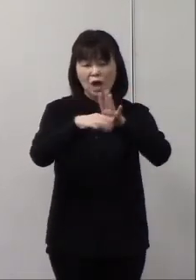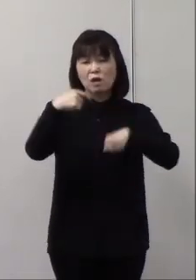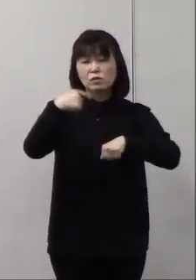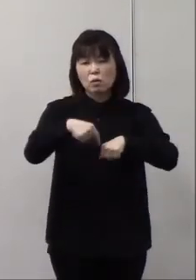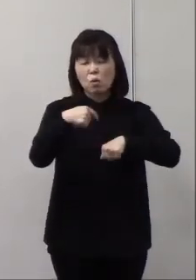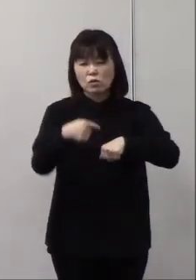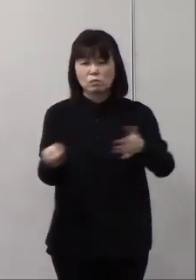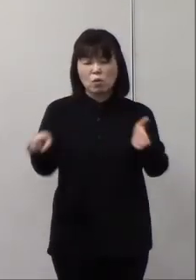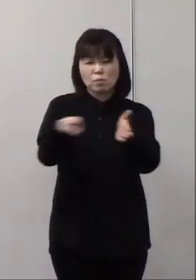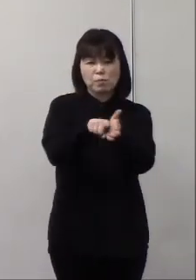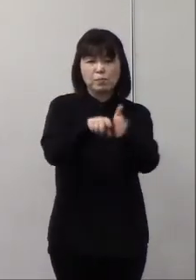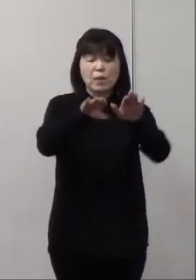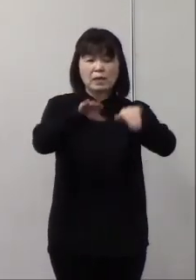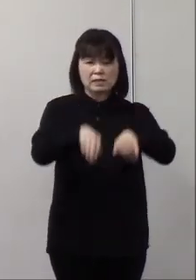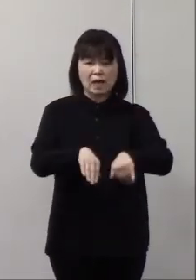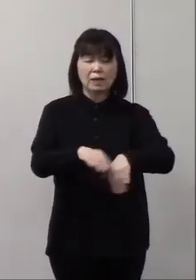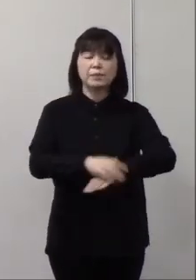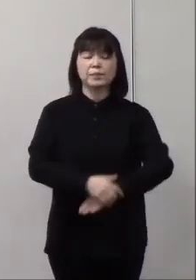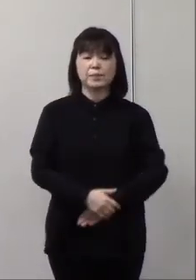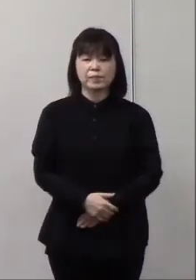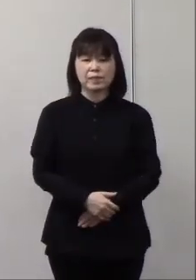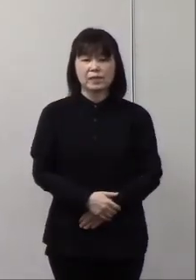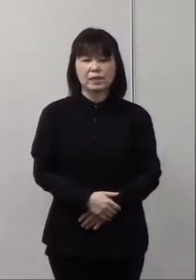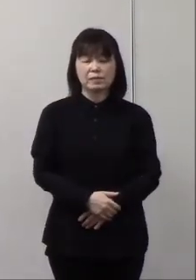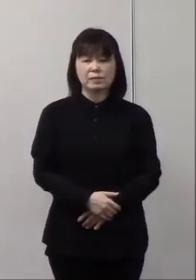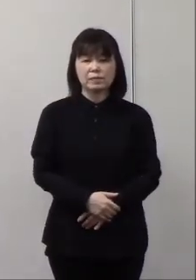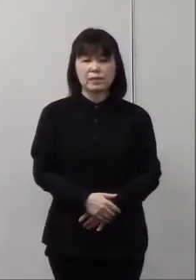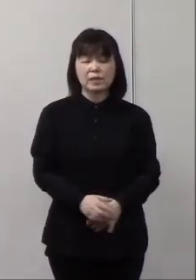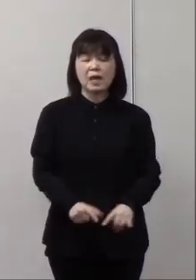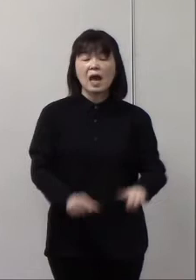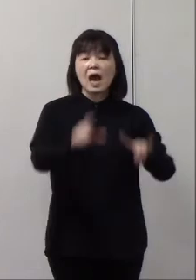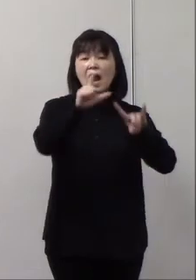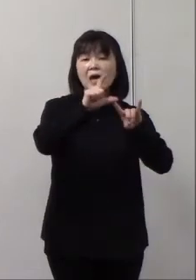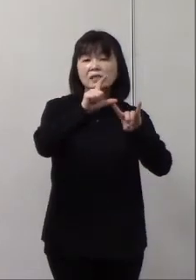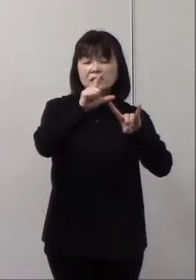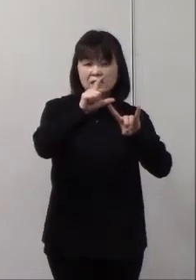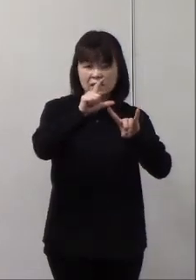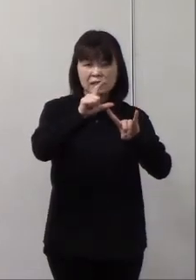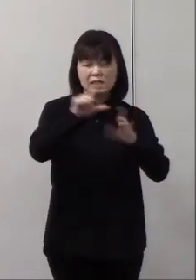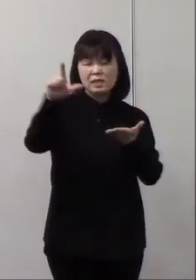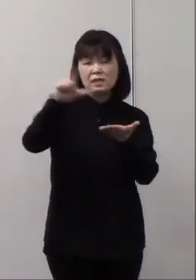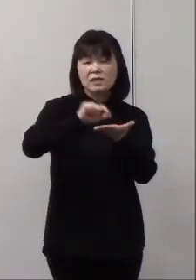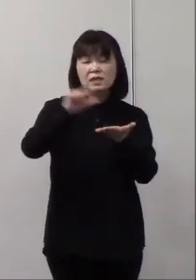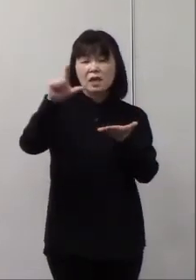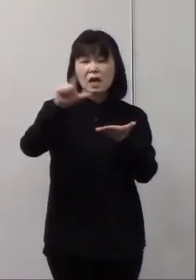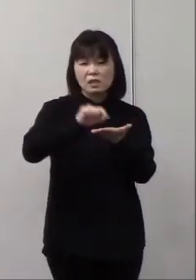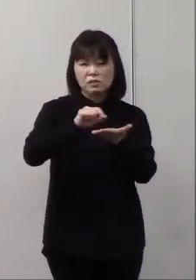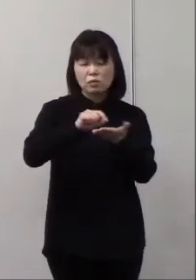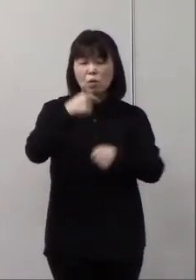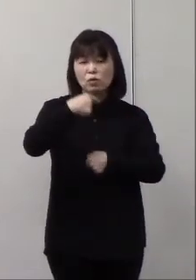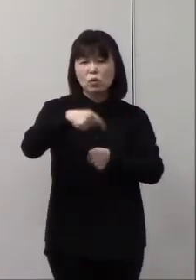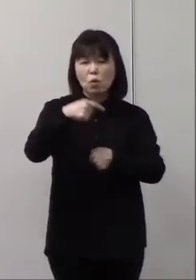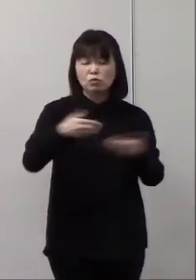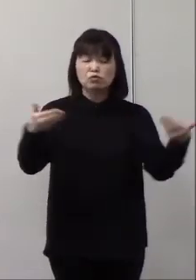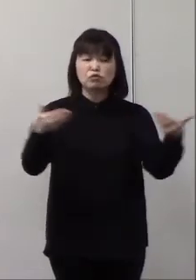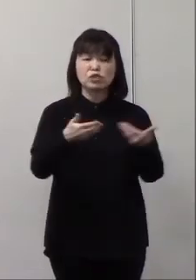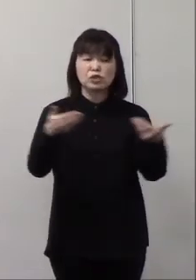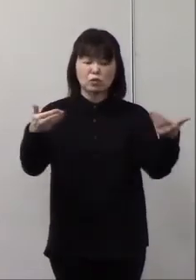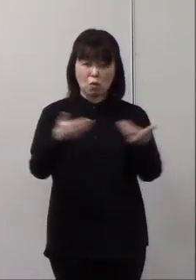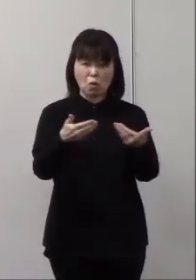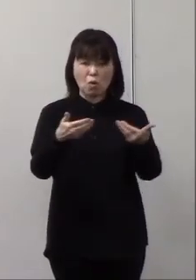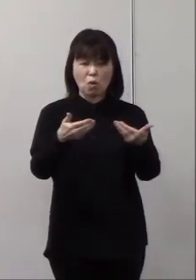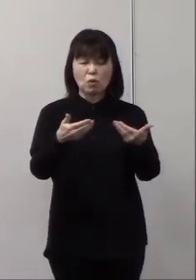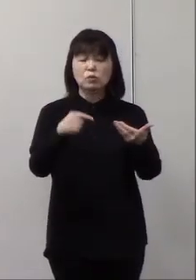ございまして、括弧1については ICT 活用教育推進事業、まあ、新規といいますか流れの中での